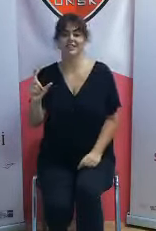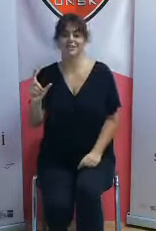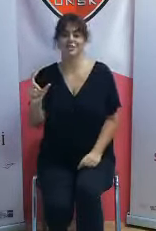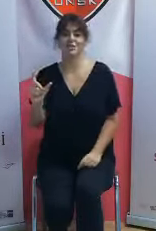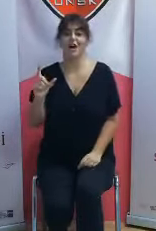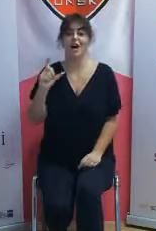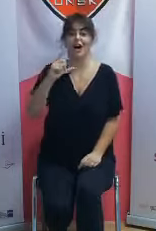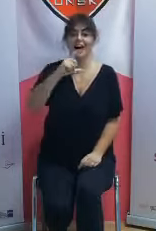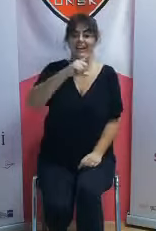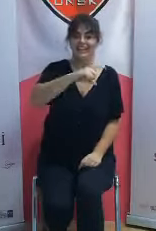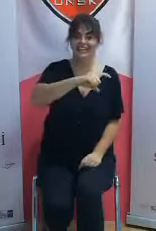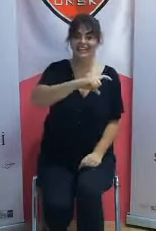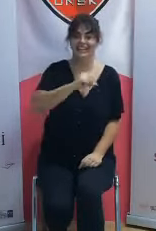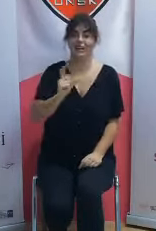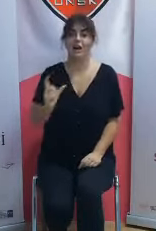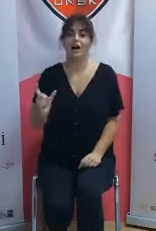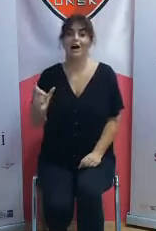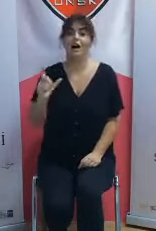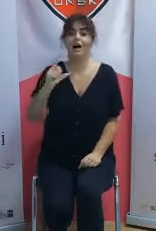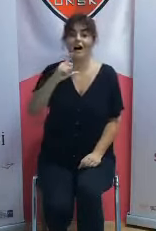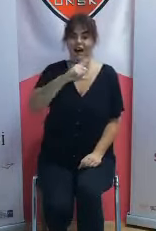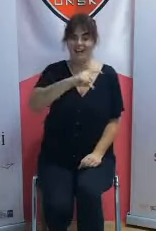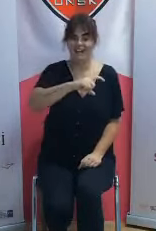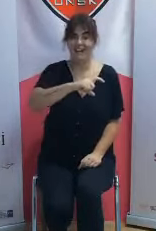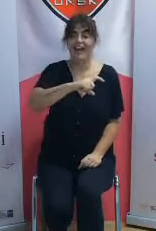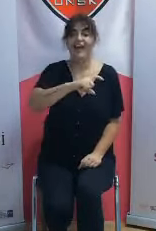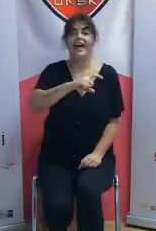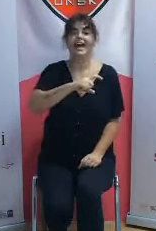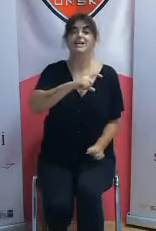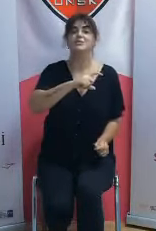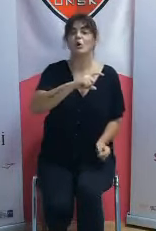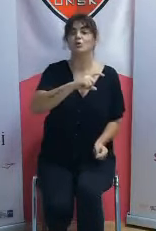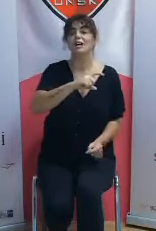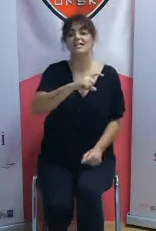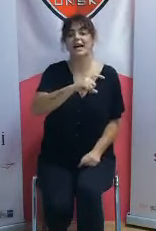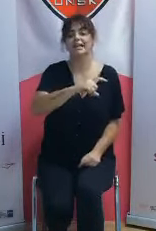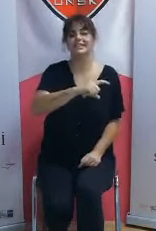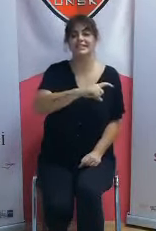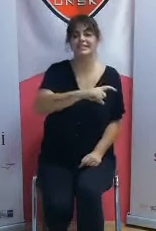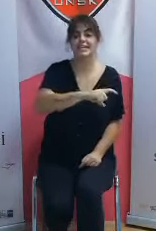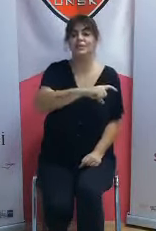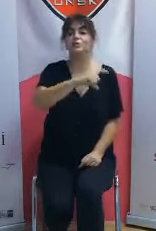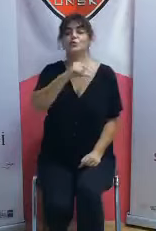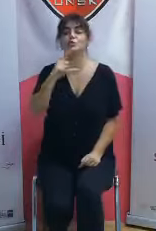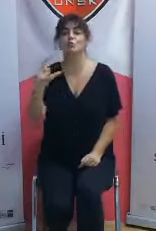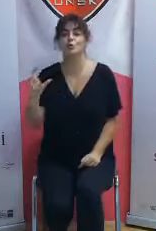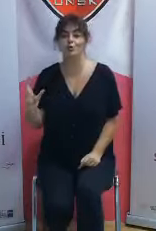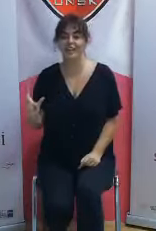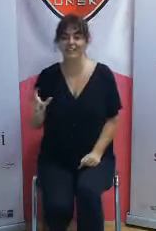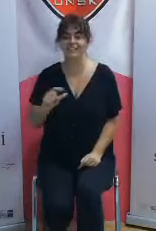getiriyoruz. Ay. Ay. Eğer soldan sağa getirirsek. Cumhuriyet.